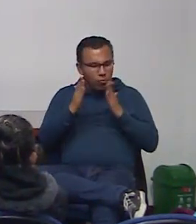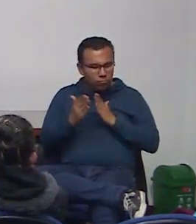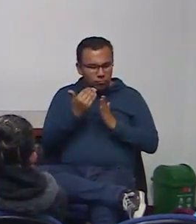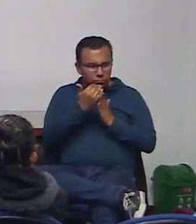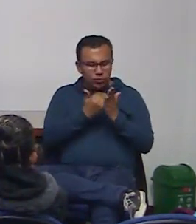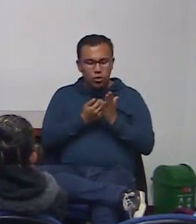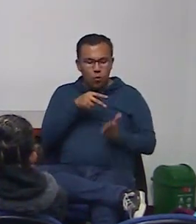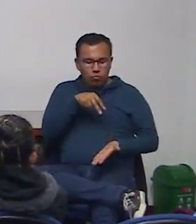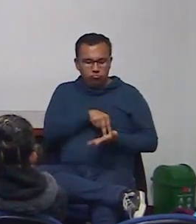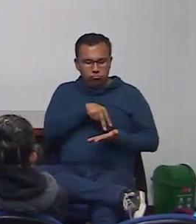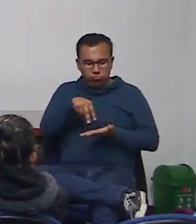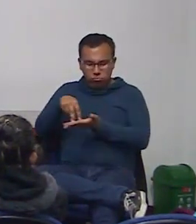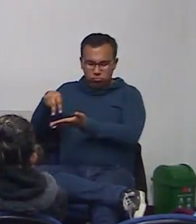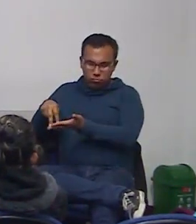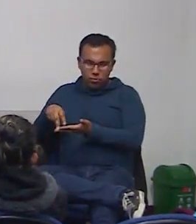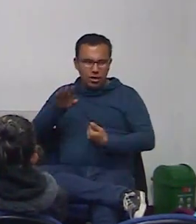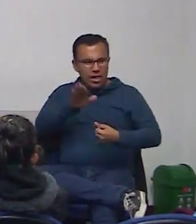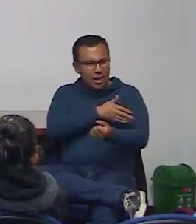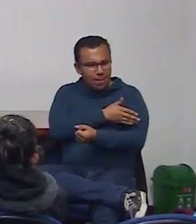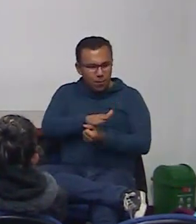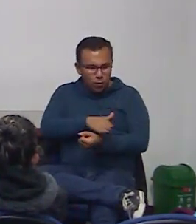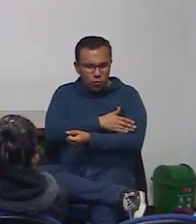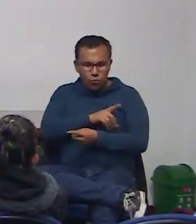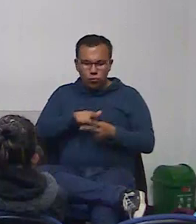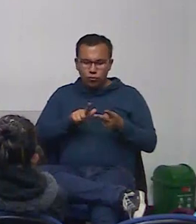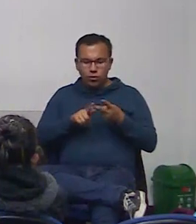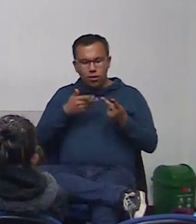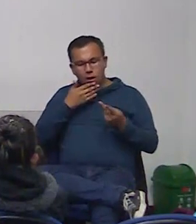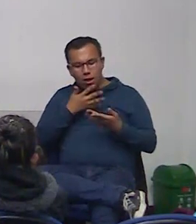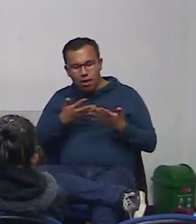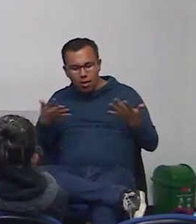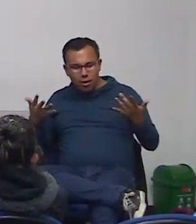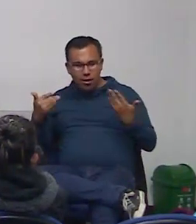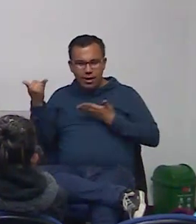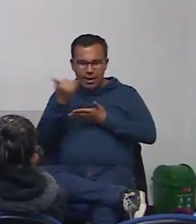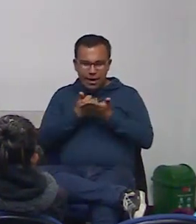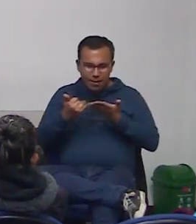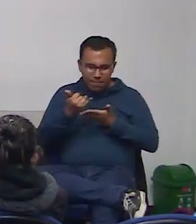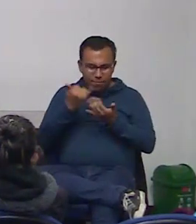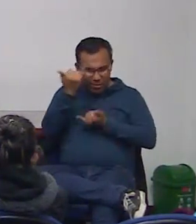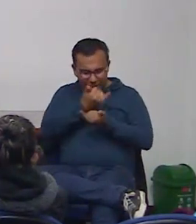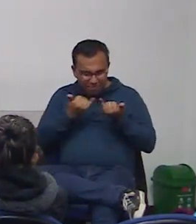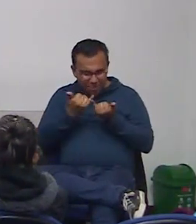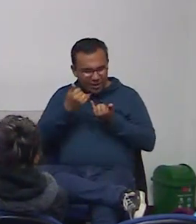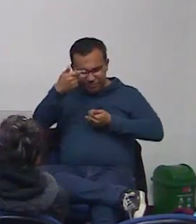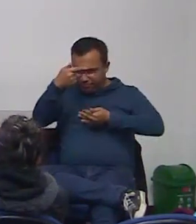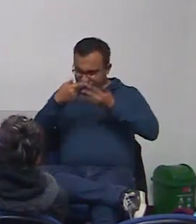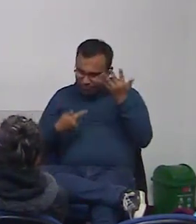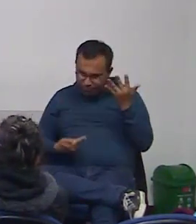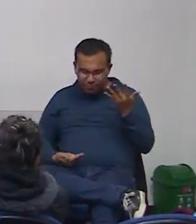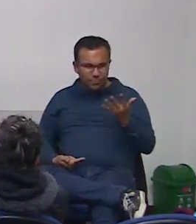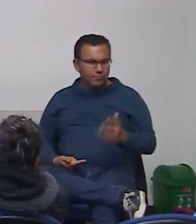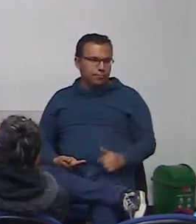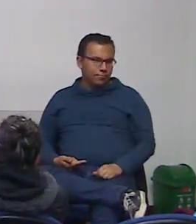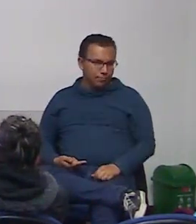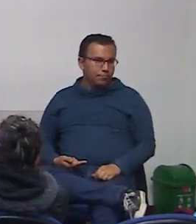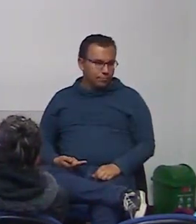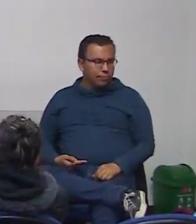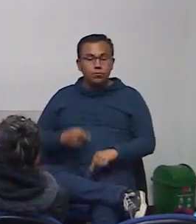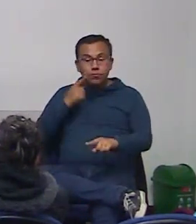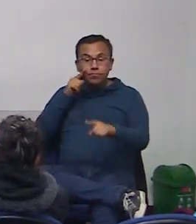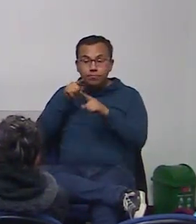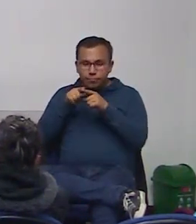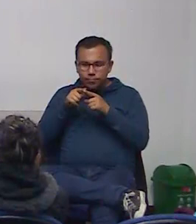parando en escenario las canciones el repertorio la imagen bueno todas estos estos detalles Porque digamos que el fin